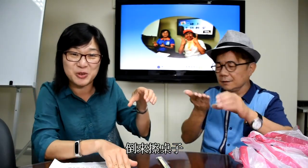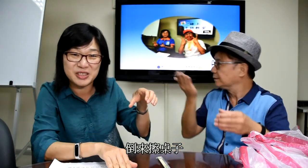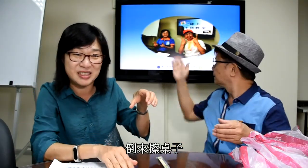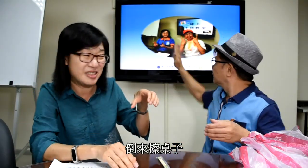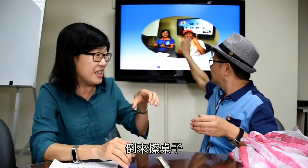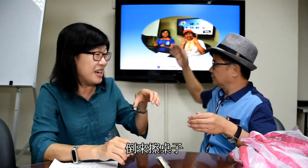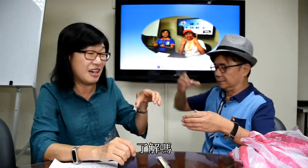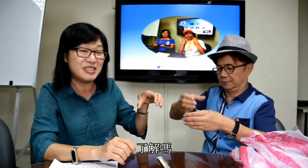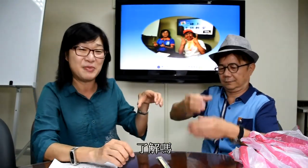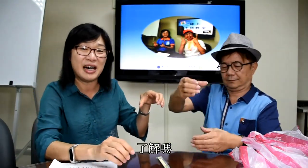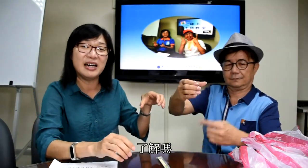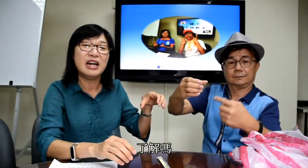子，了解吗？